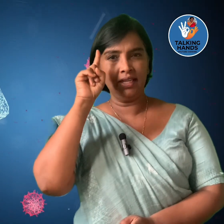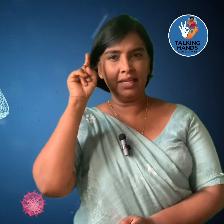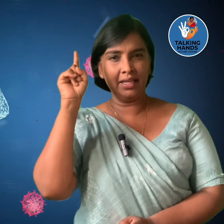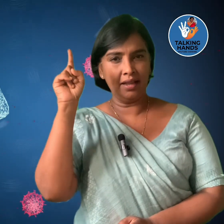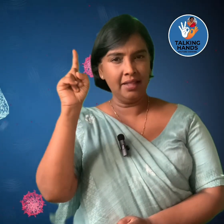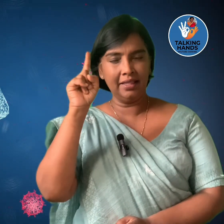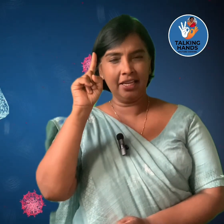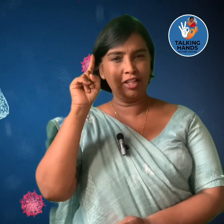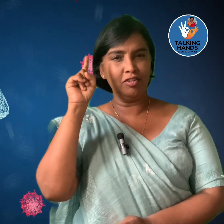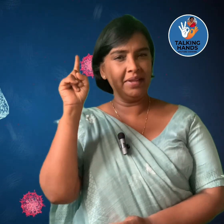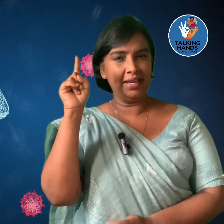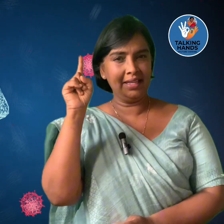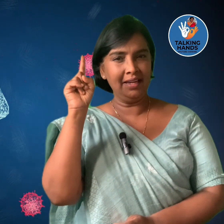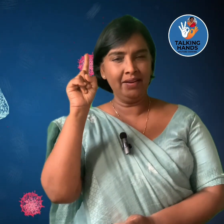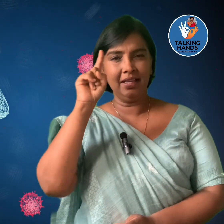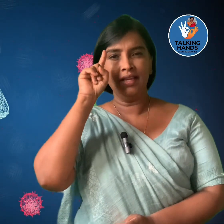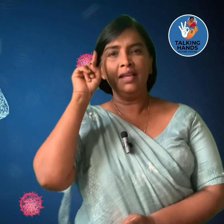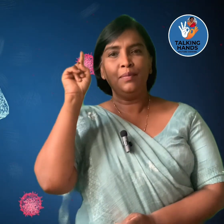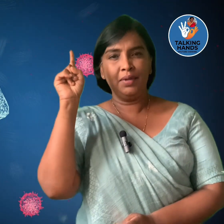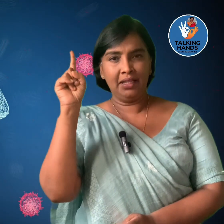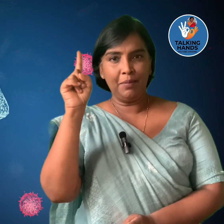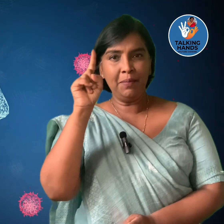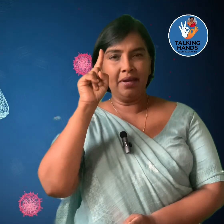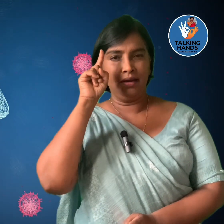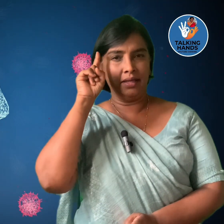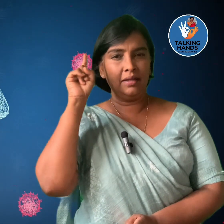එක කලන්තයක් හදනම කරකැවෙනවනේ. මේ තමයි පෙන්නන්නේ.